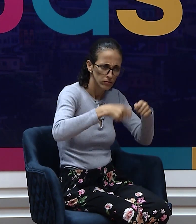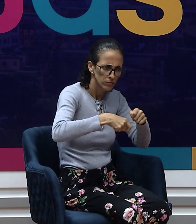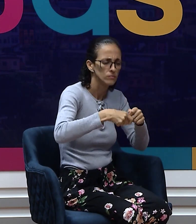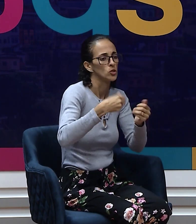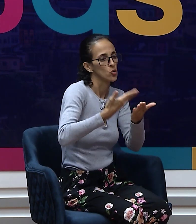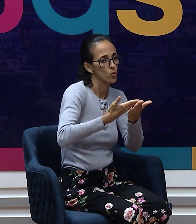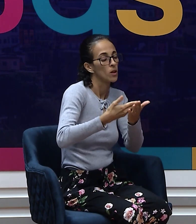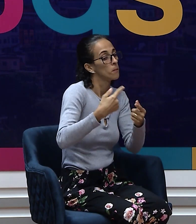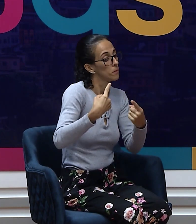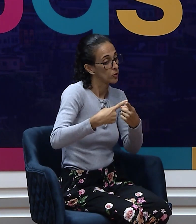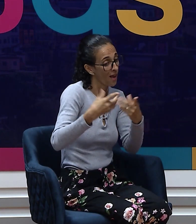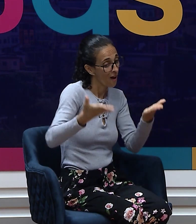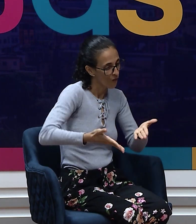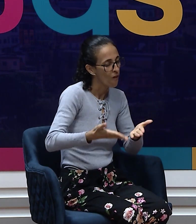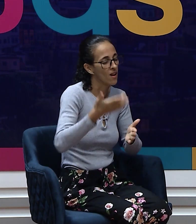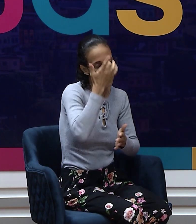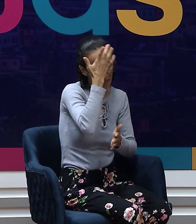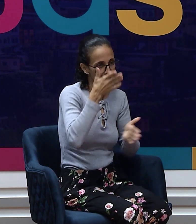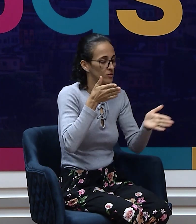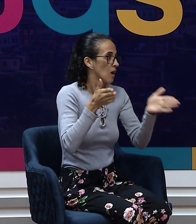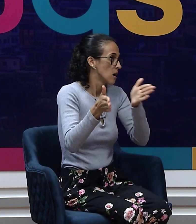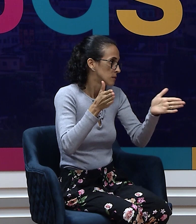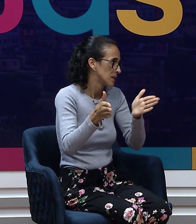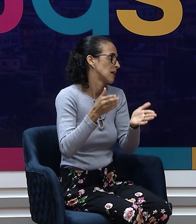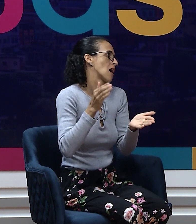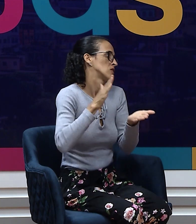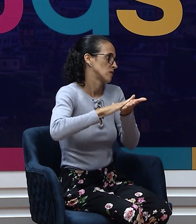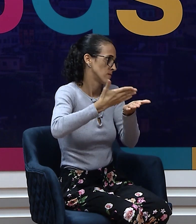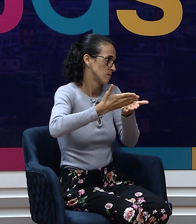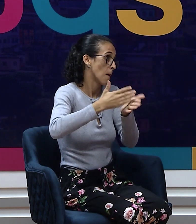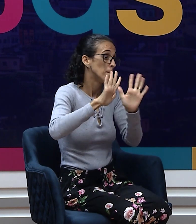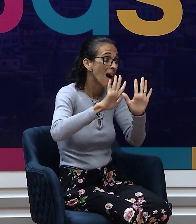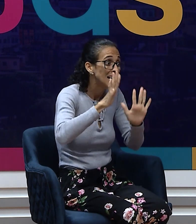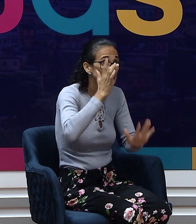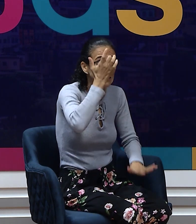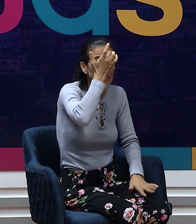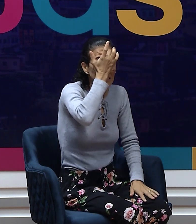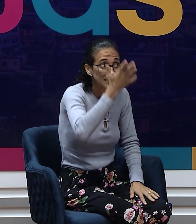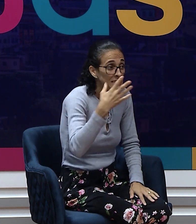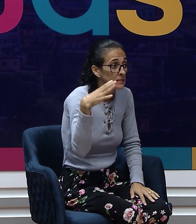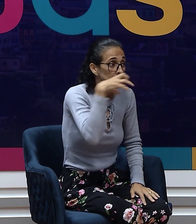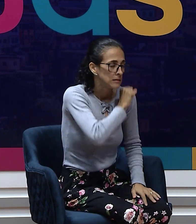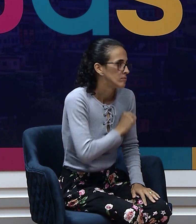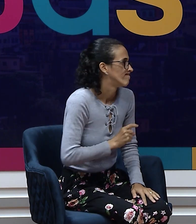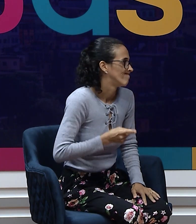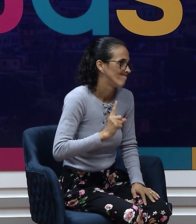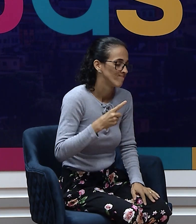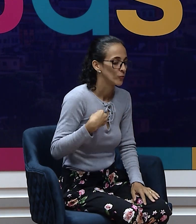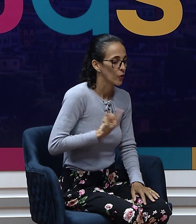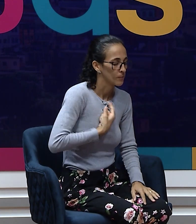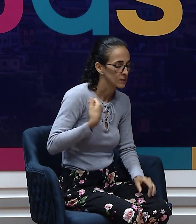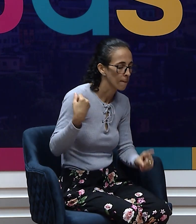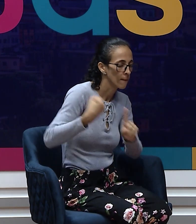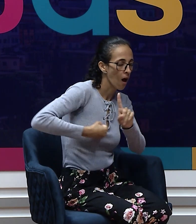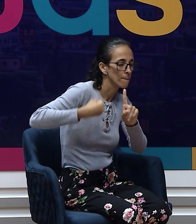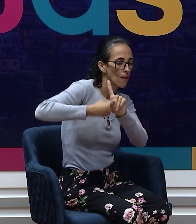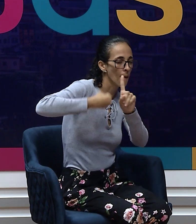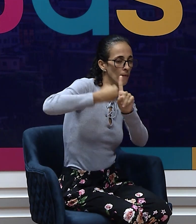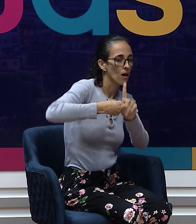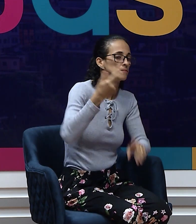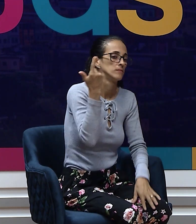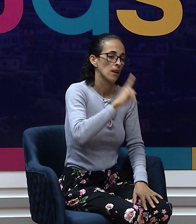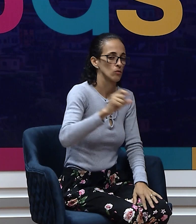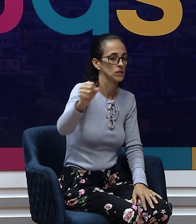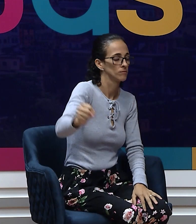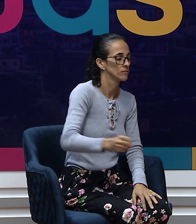precisamos mostrar para a comunidade que nós somos capazes. Agora é mais fácil sim, porque tem acessibilidade. Agora eu vou falar para vocês que é rápido,